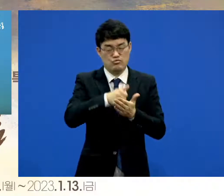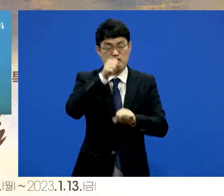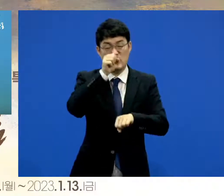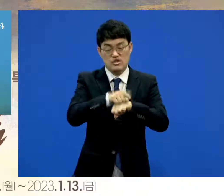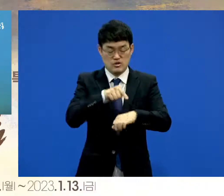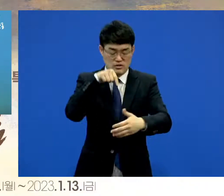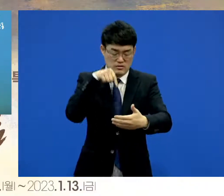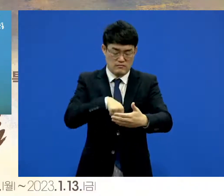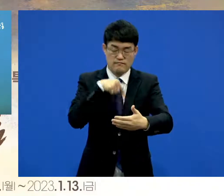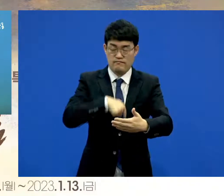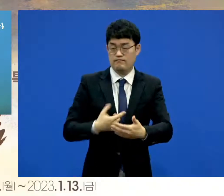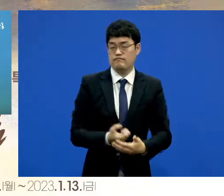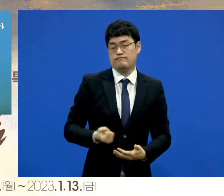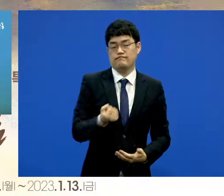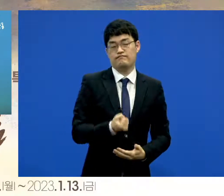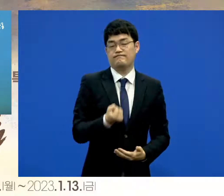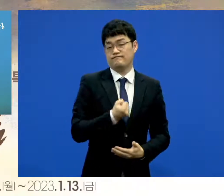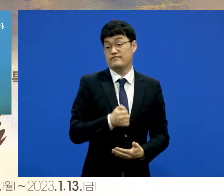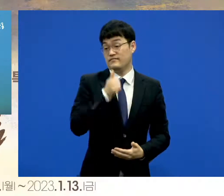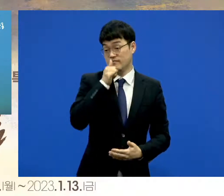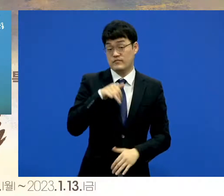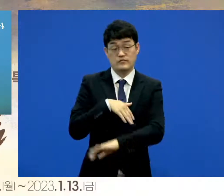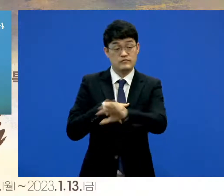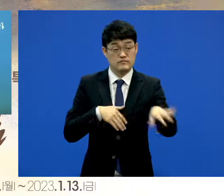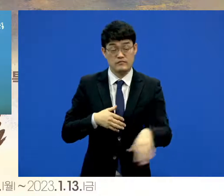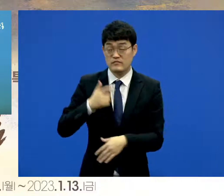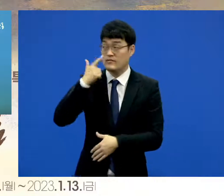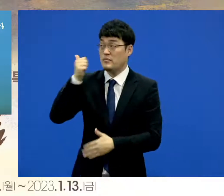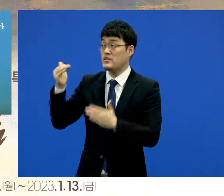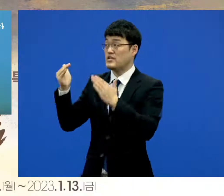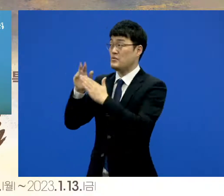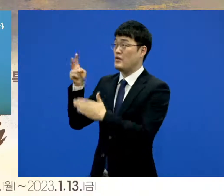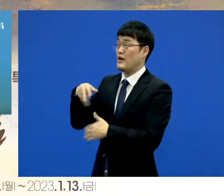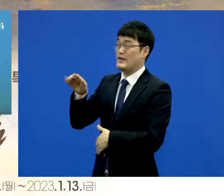집으로 돌아가지 않으려고 고집을 펴니다.